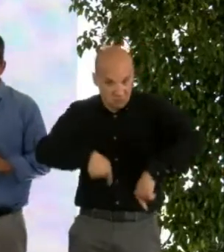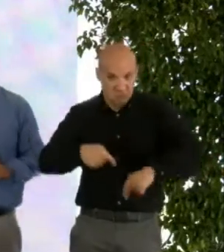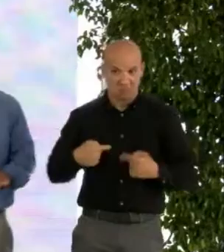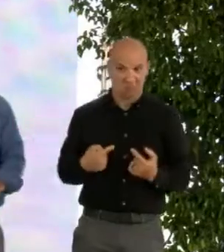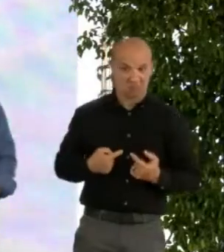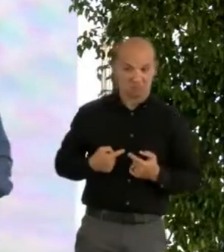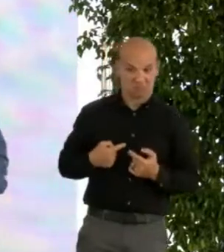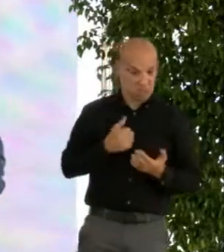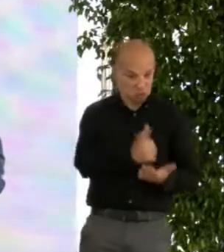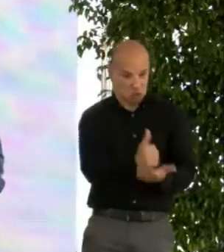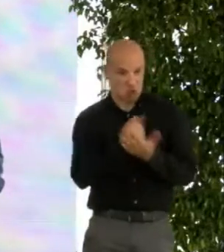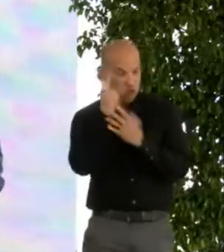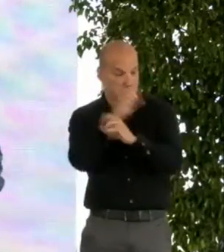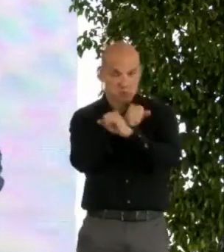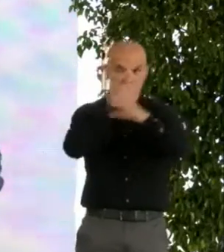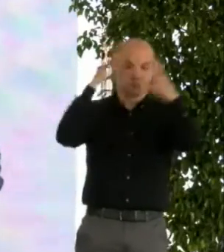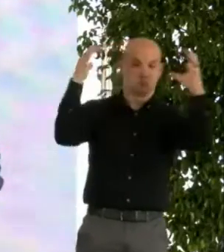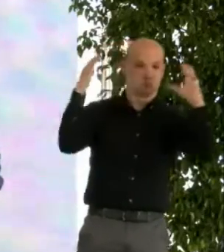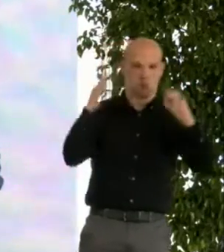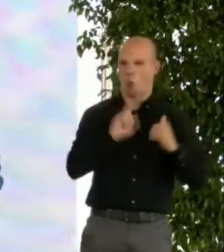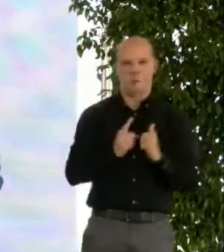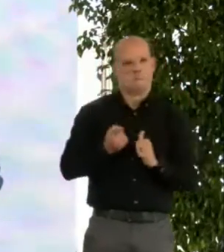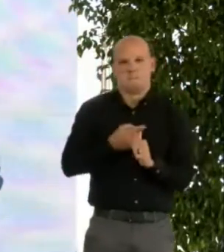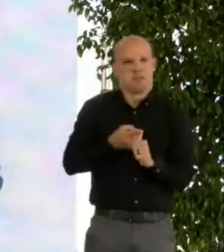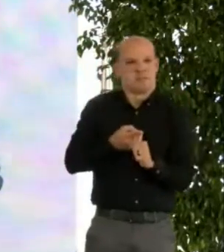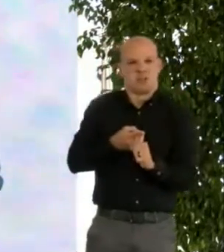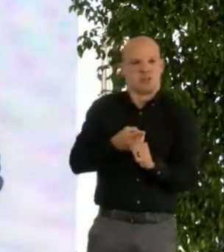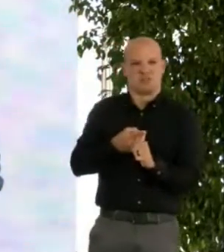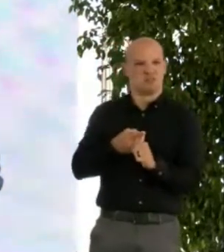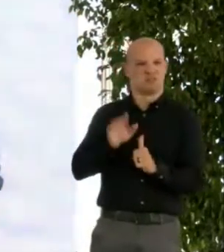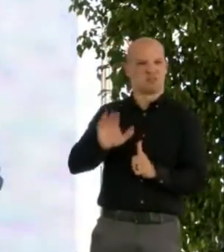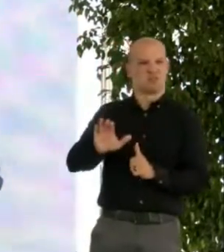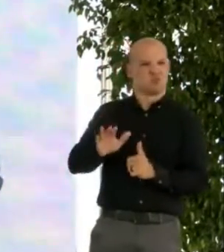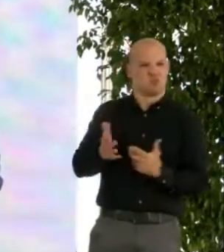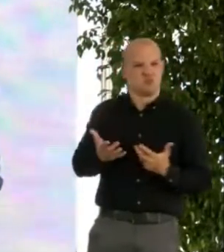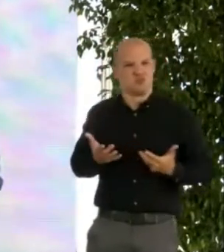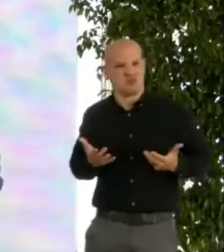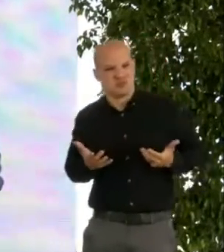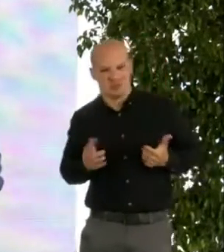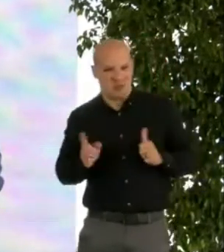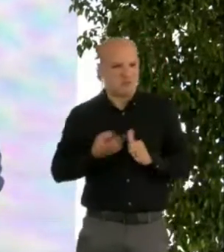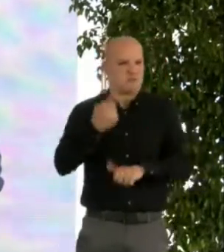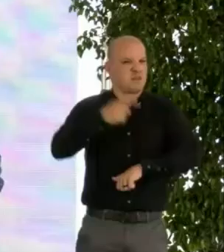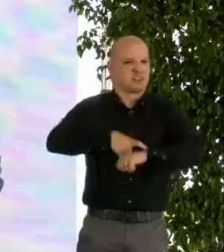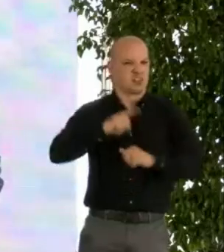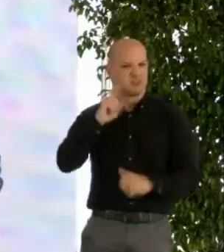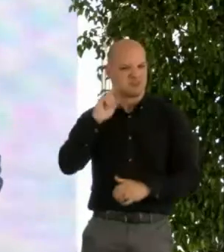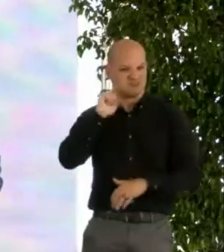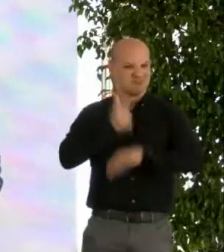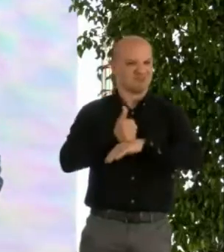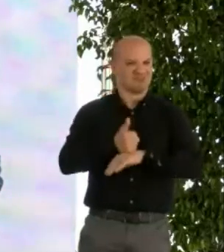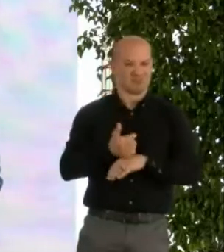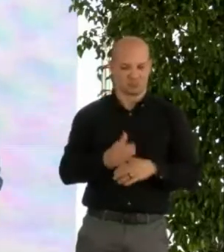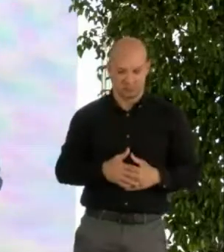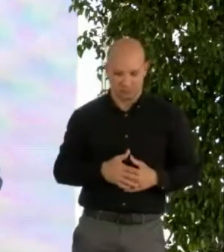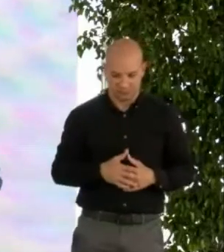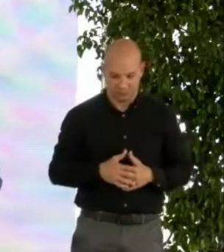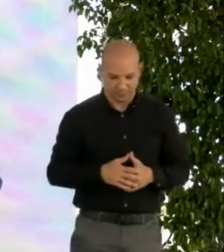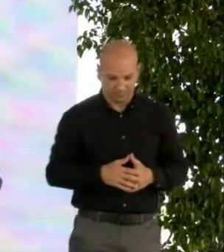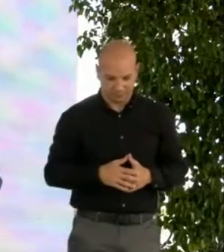esto realmente sería el primero en su tipo en todo, digamos, no solamente el Caribe, quizás más allá del Caribe. Esto es